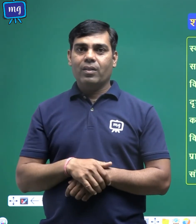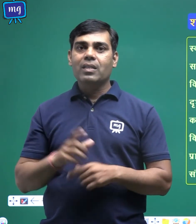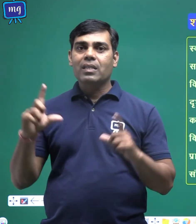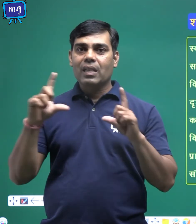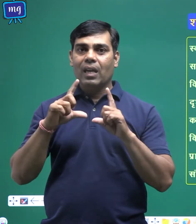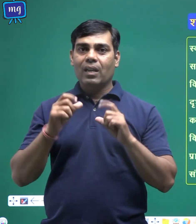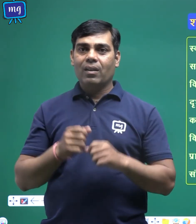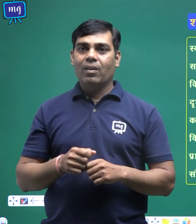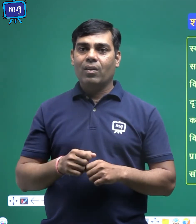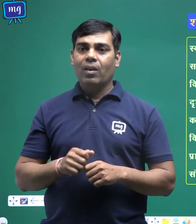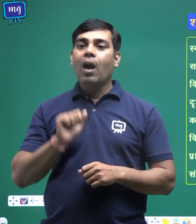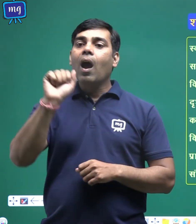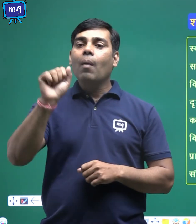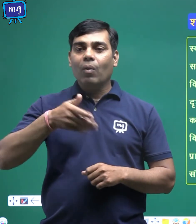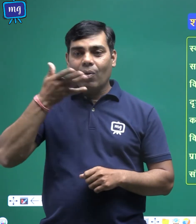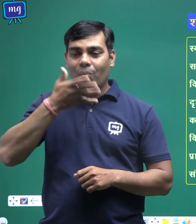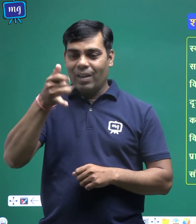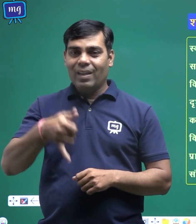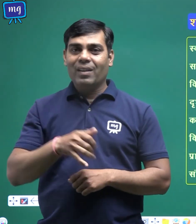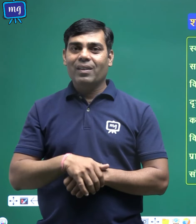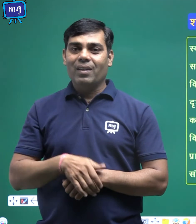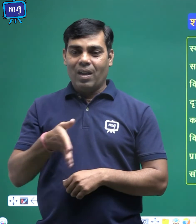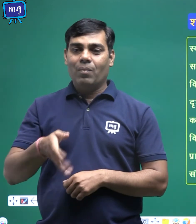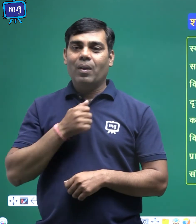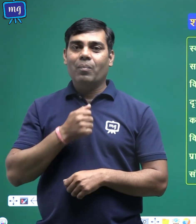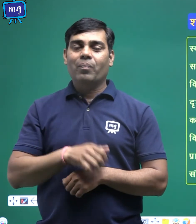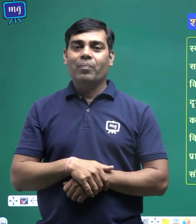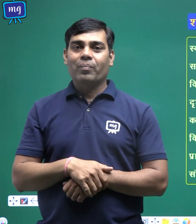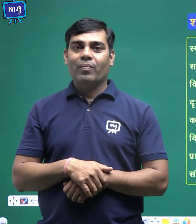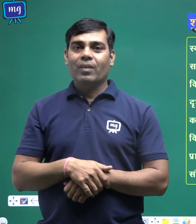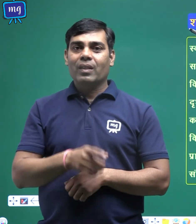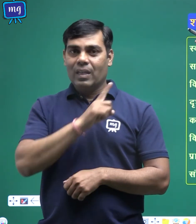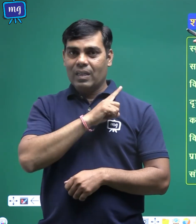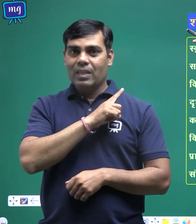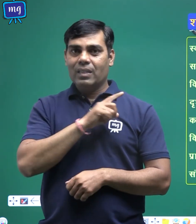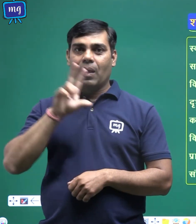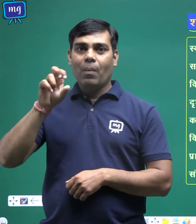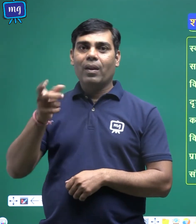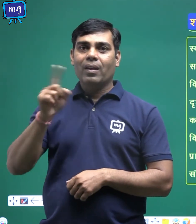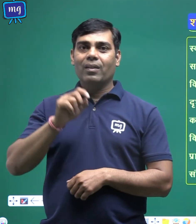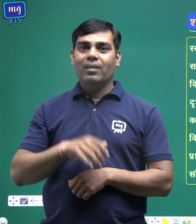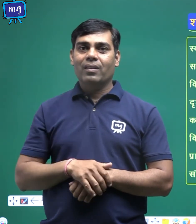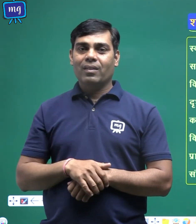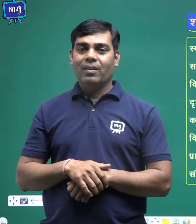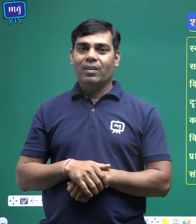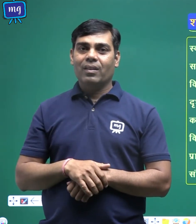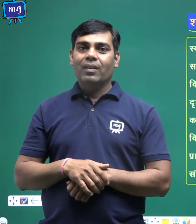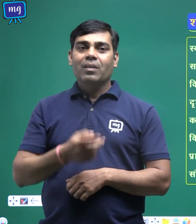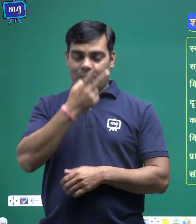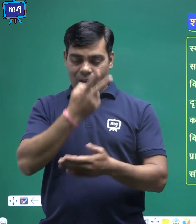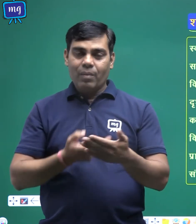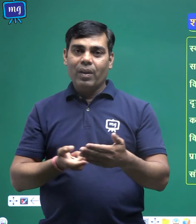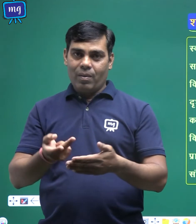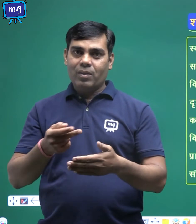सार आप लोगों को पढ़ाया है। अब हम इस पाठ का या